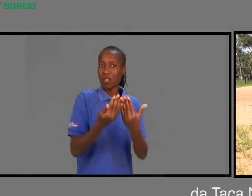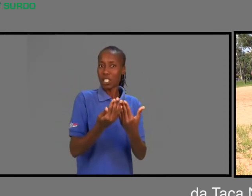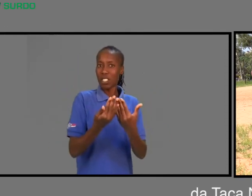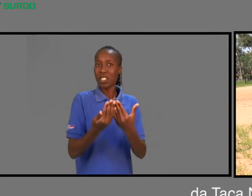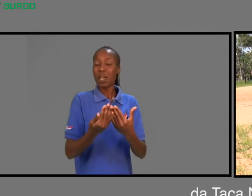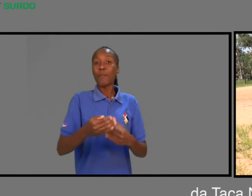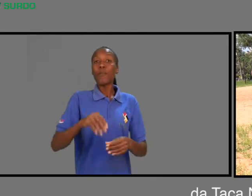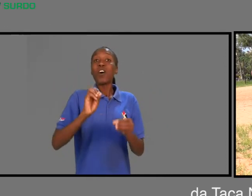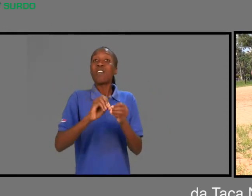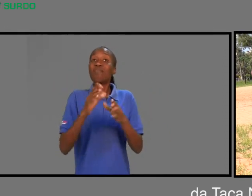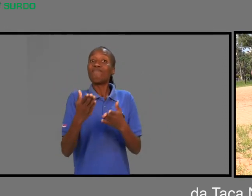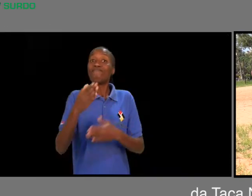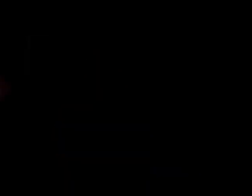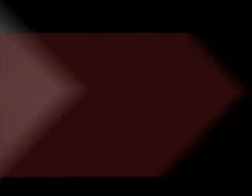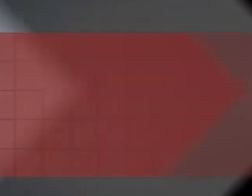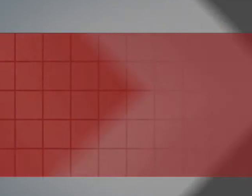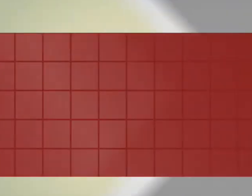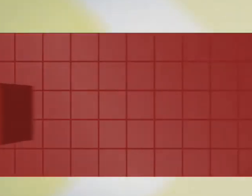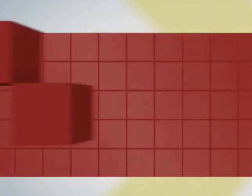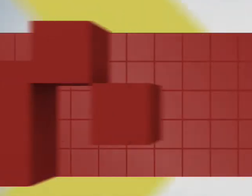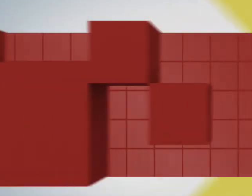Taça Nelson Mandela.